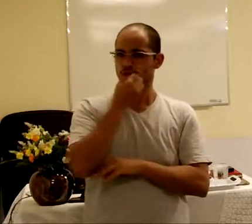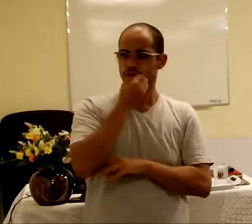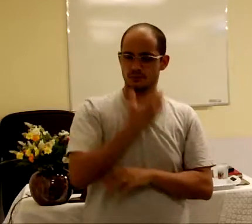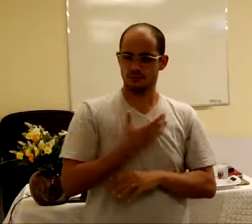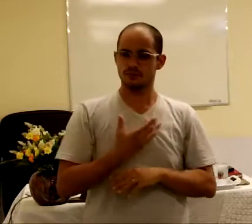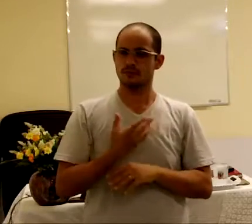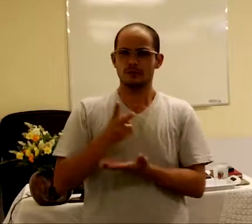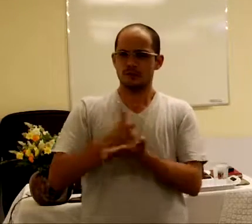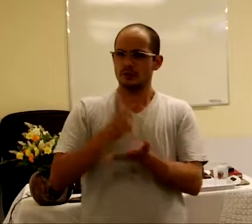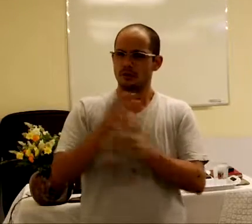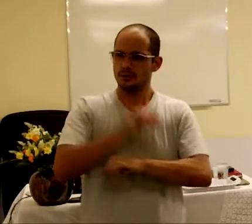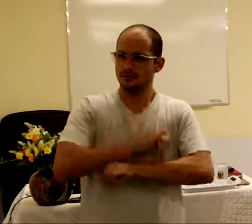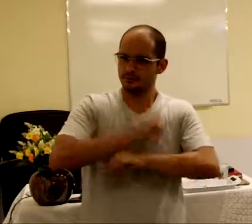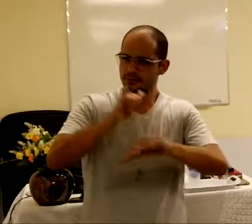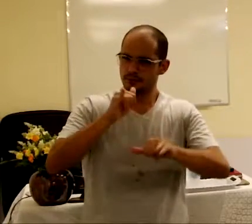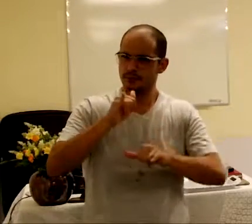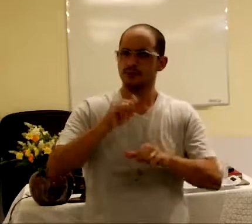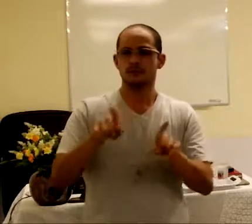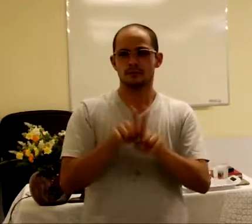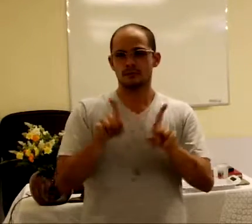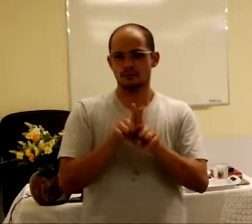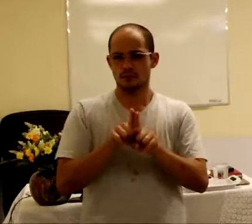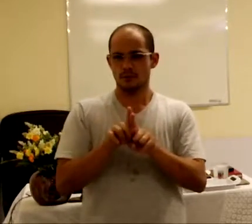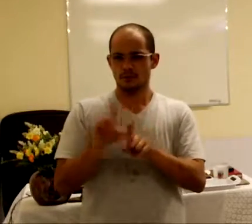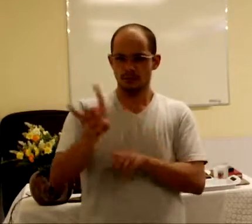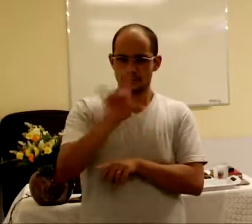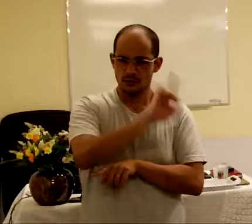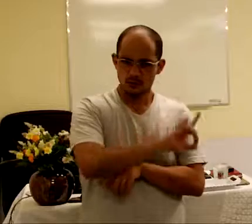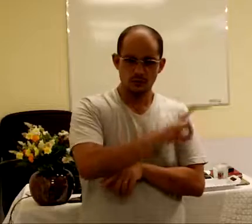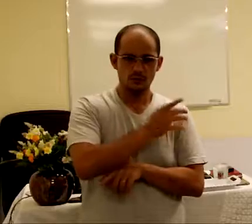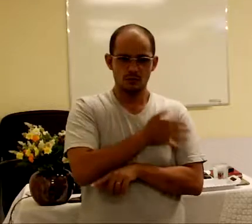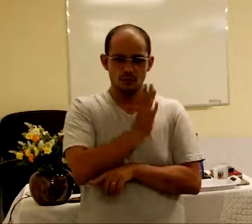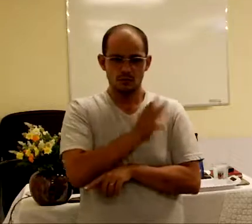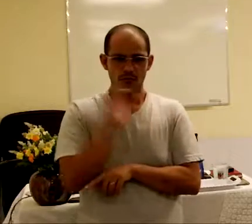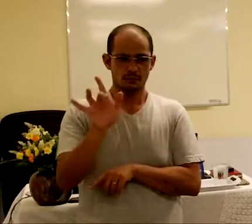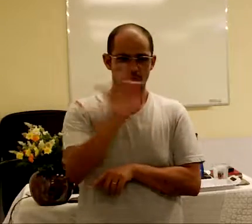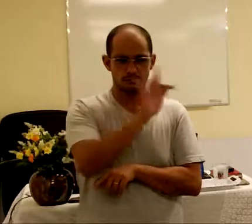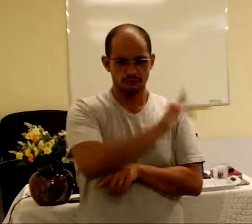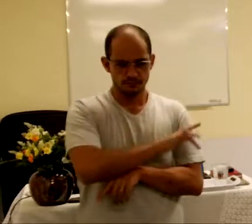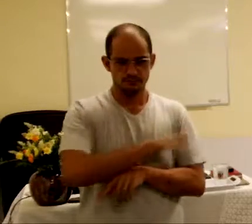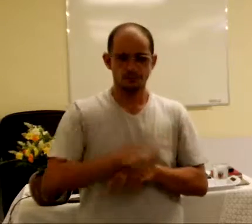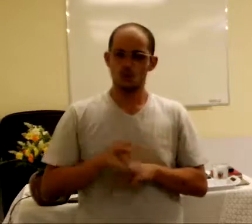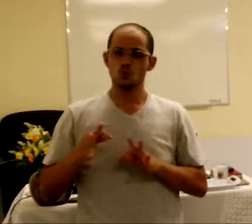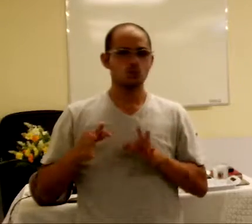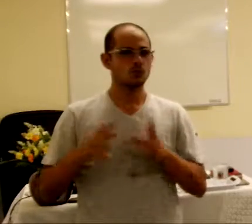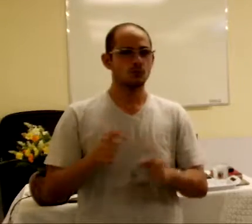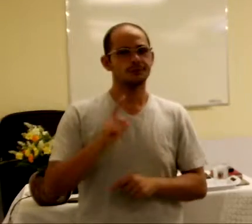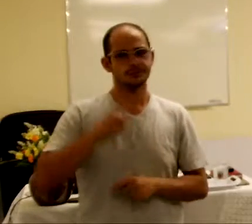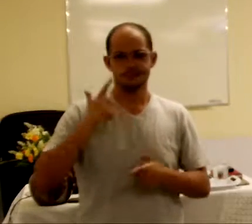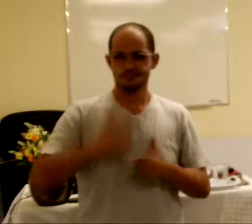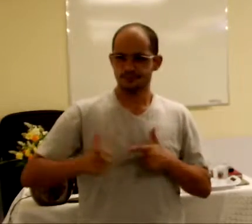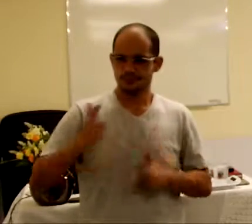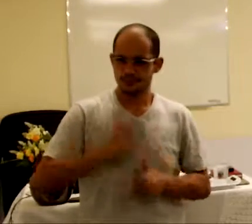Alimentar essa ideia. Construí-la no coração de cada um de nós. Cada um nas suas dificuldades. Todo mundo tem seus dramas, tem suas dores,